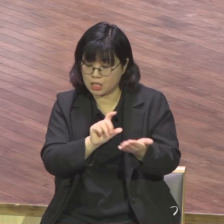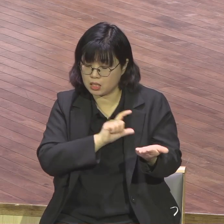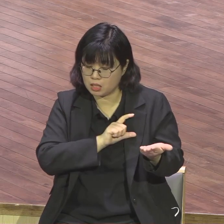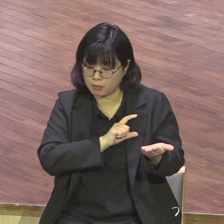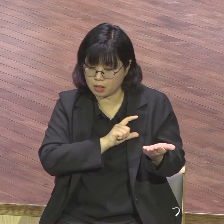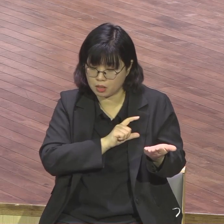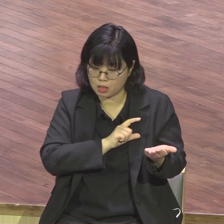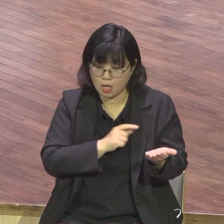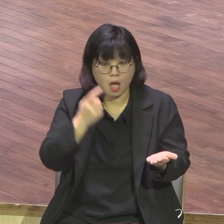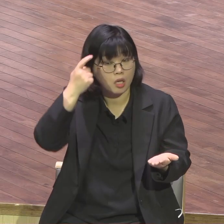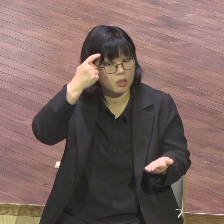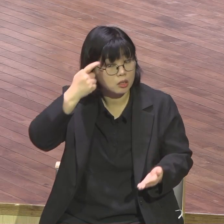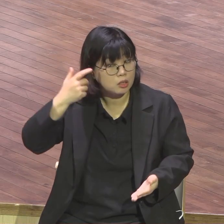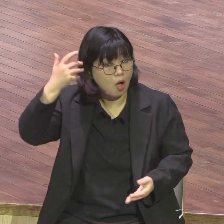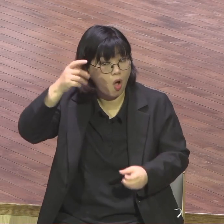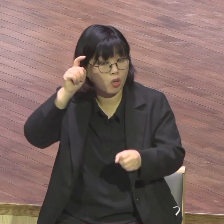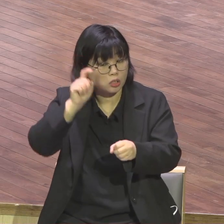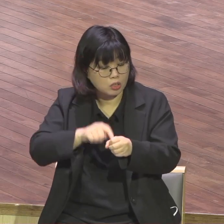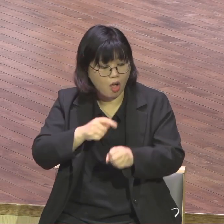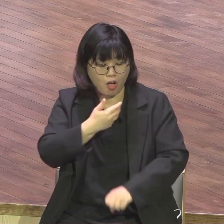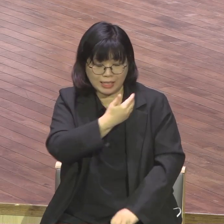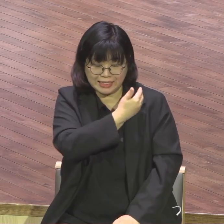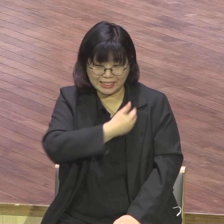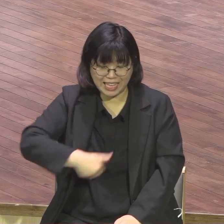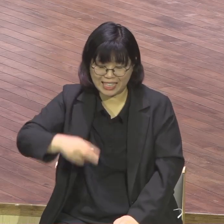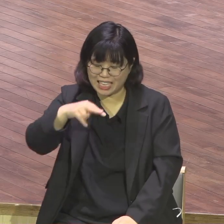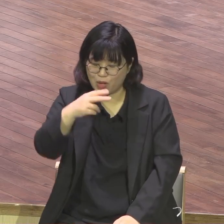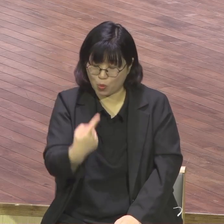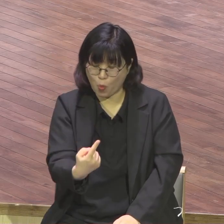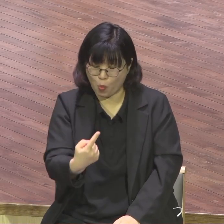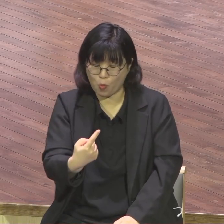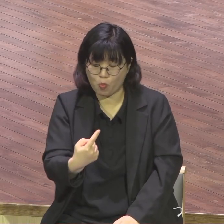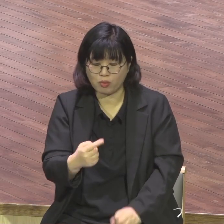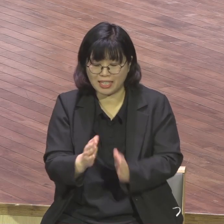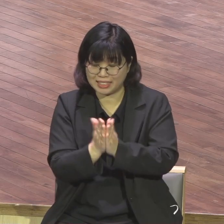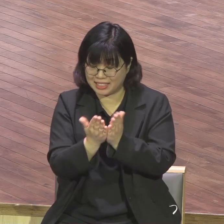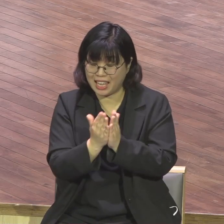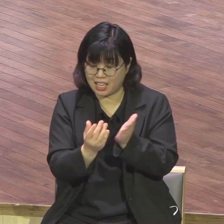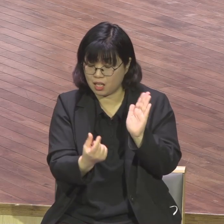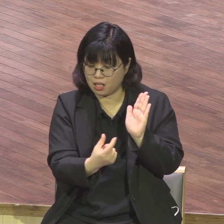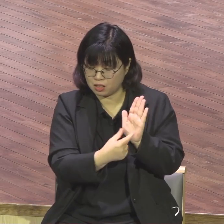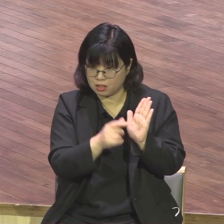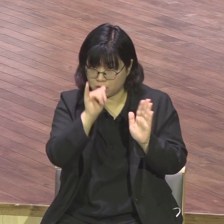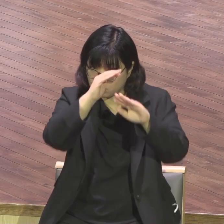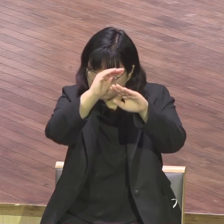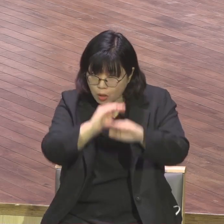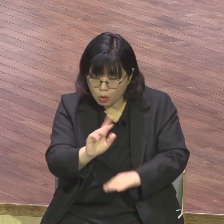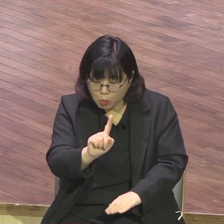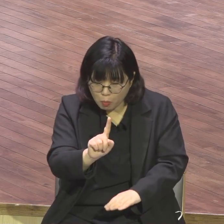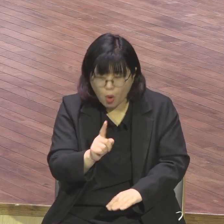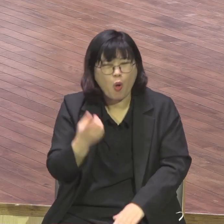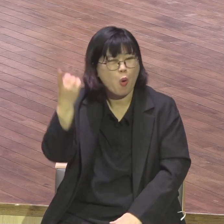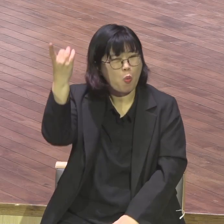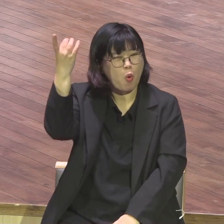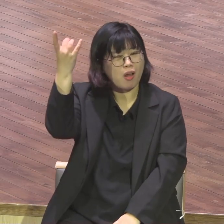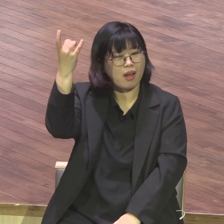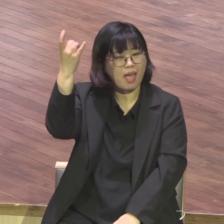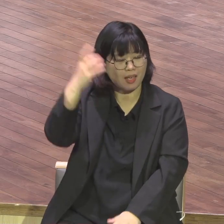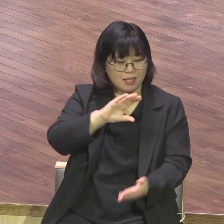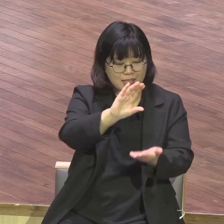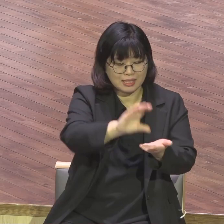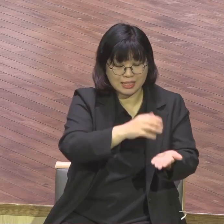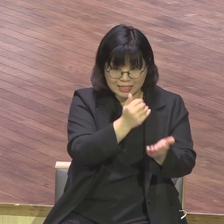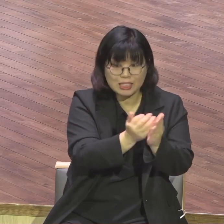그리스도인과 제자는요 구분이 없었어요. 그리스도인 하면 제자예요.